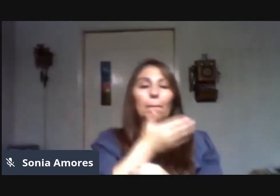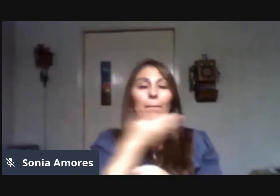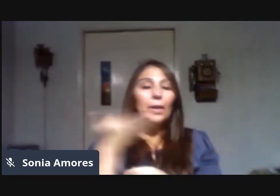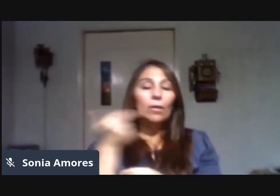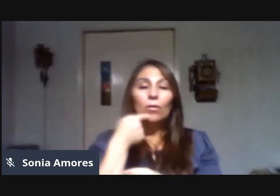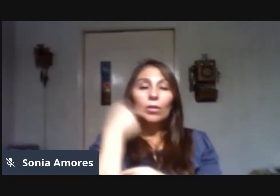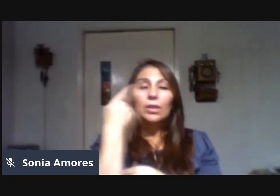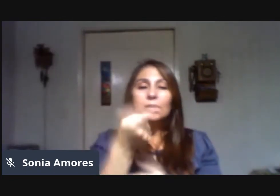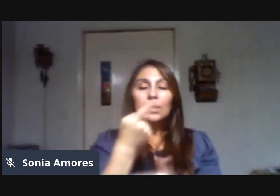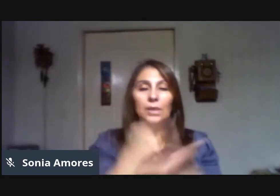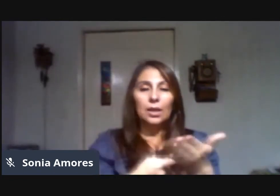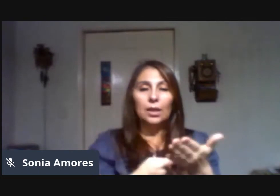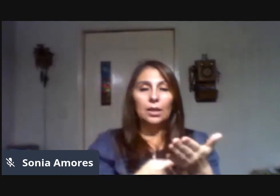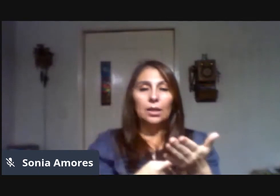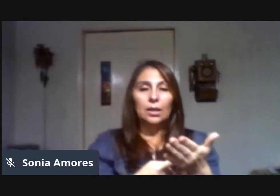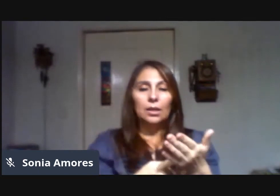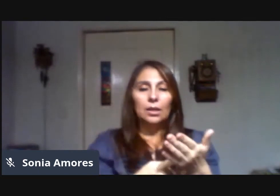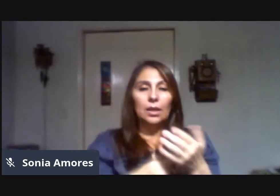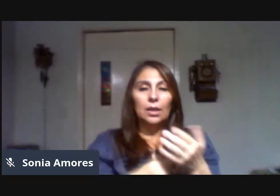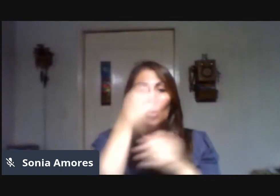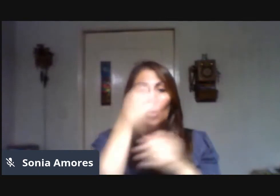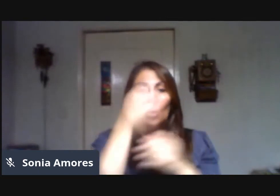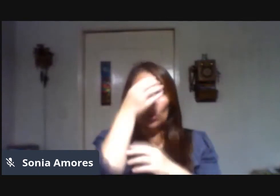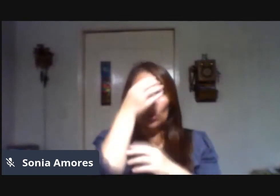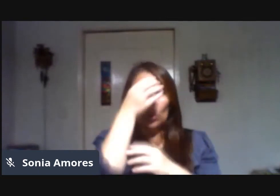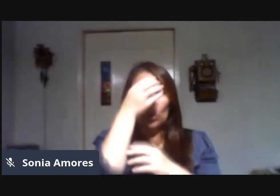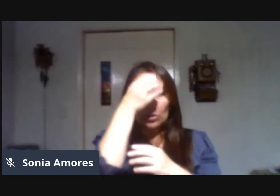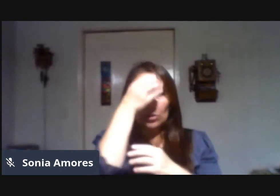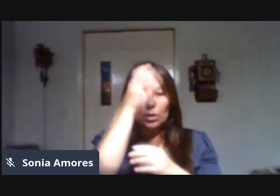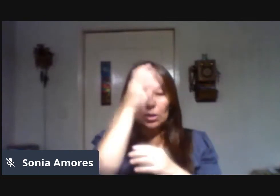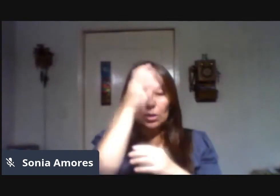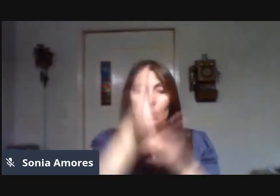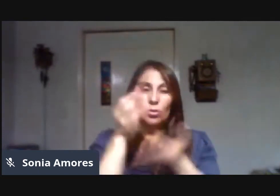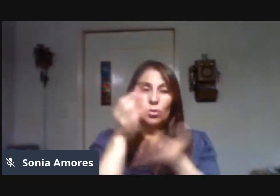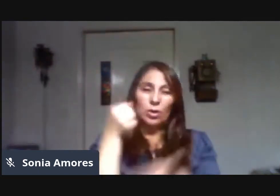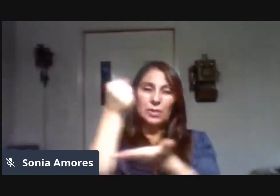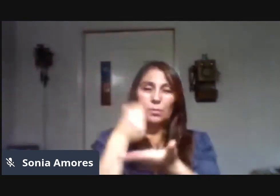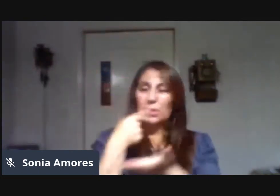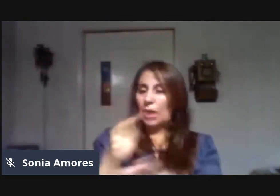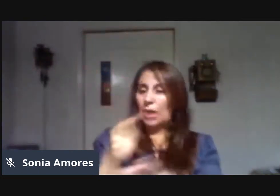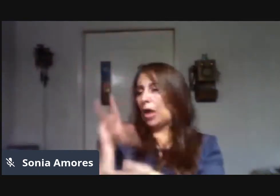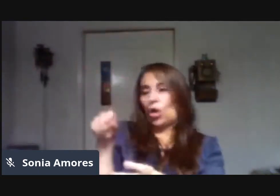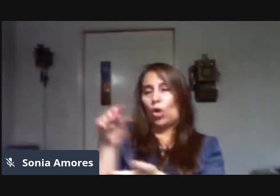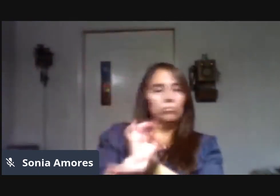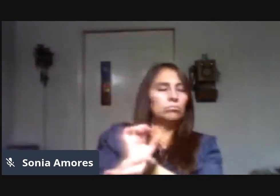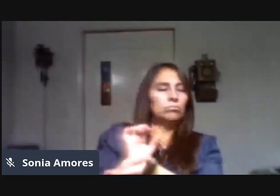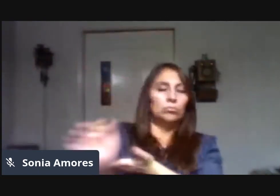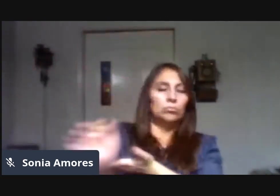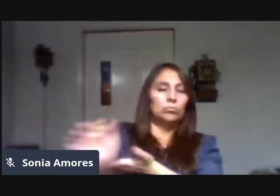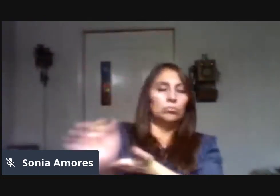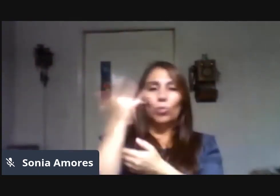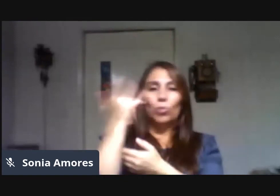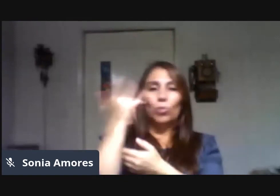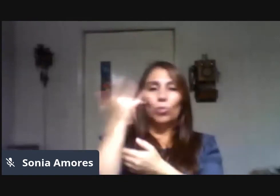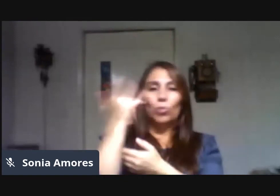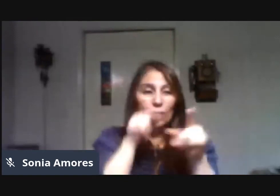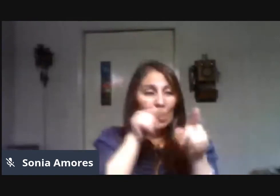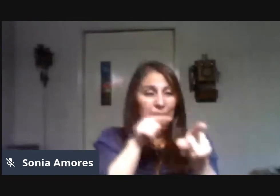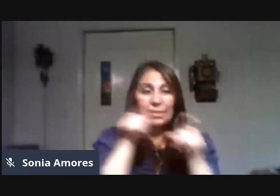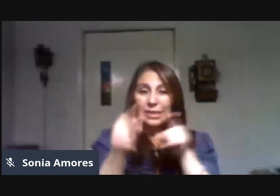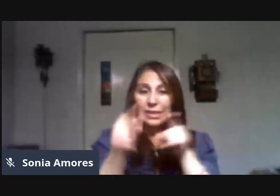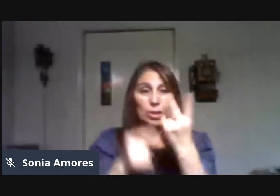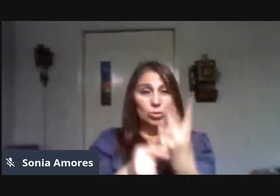de negar el concepto de desarrollo y capitalismo, porque son la cara de una misma moneda, la misma cara de la moneda.